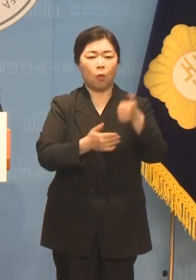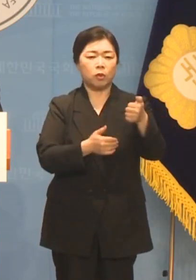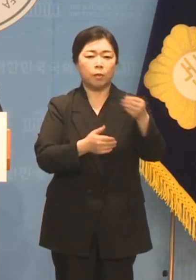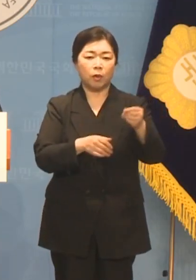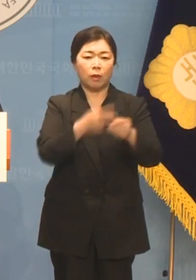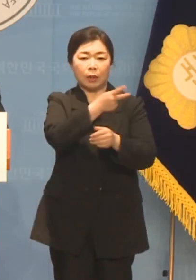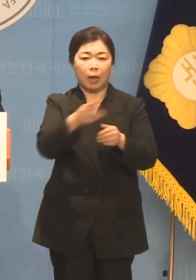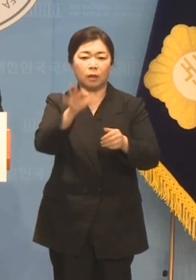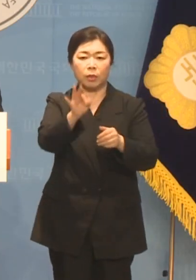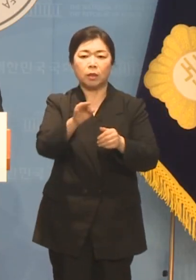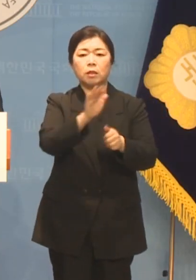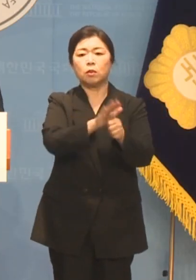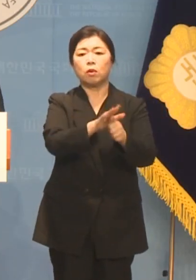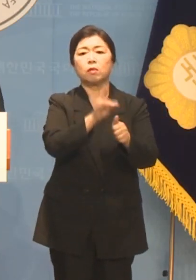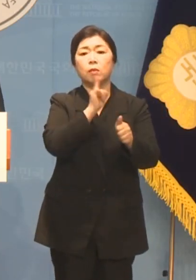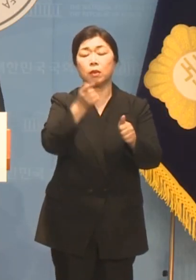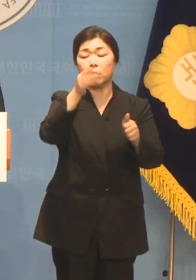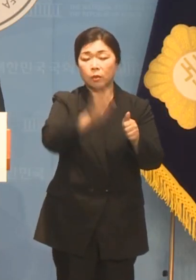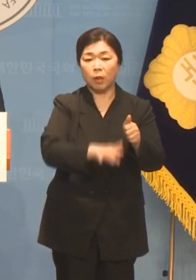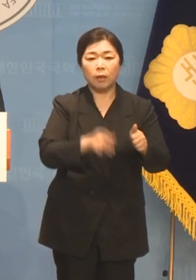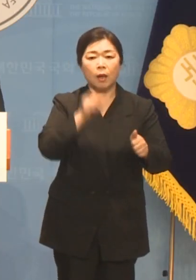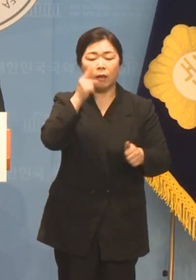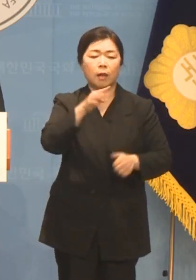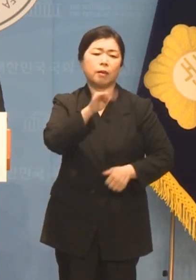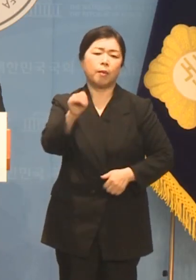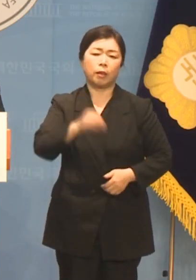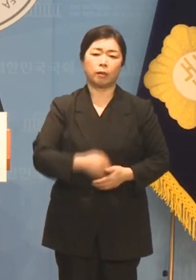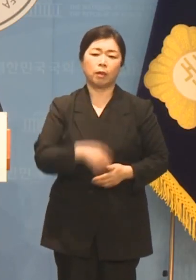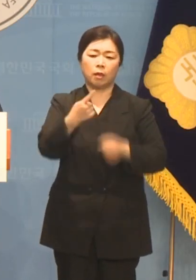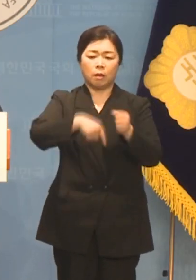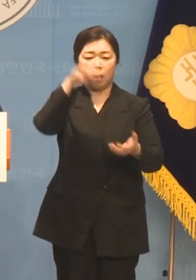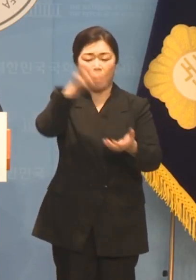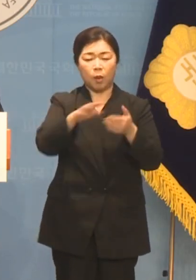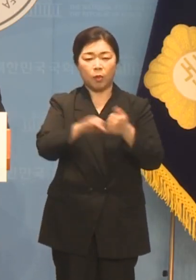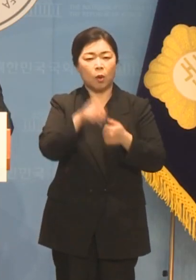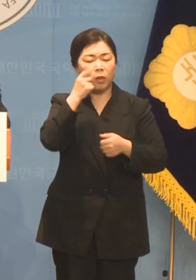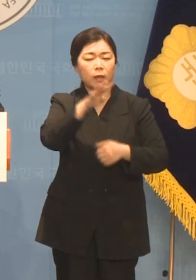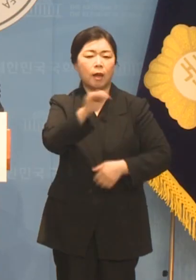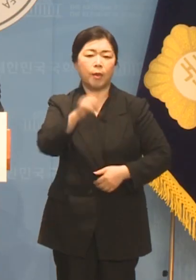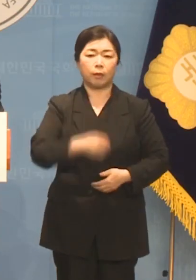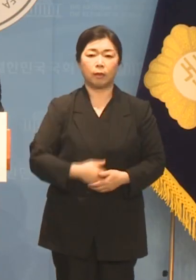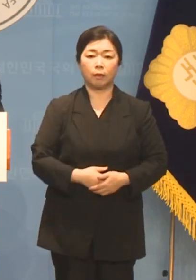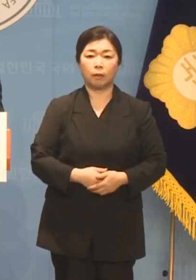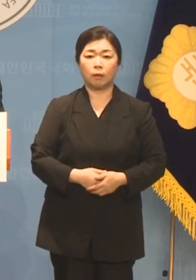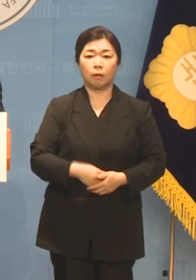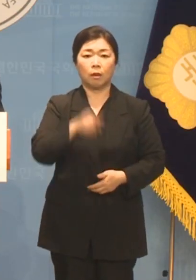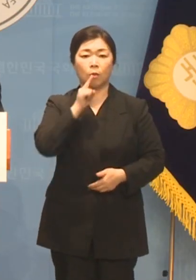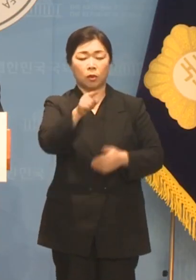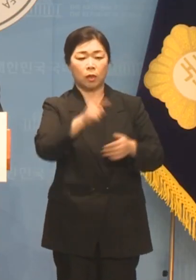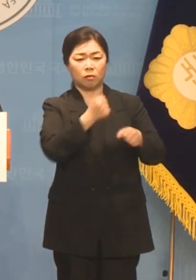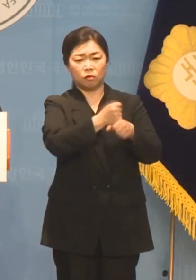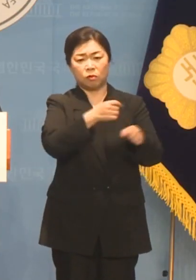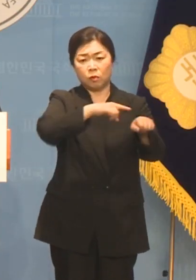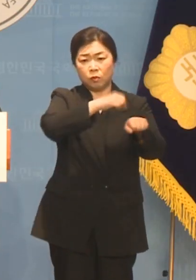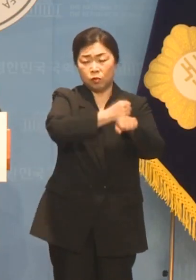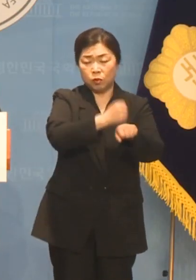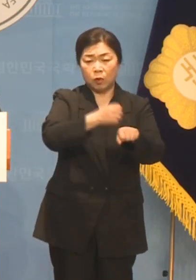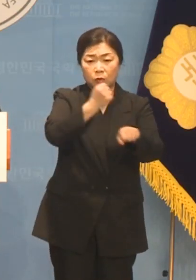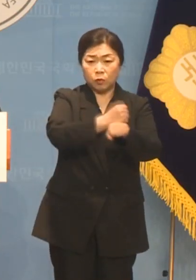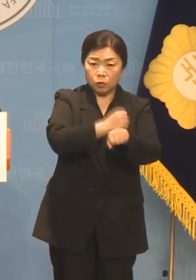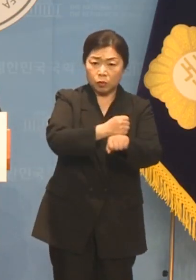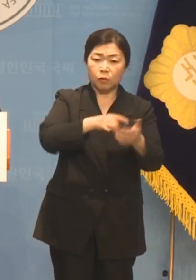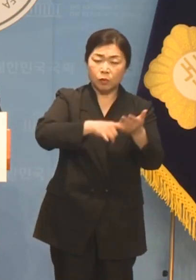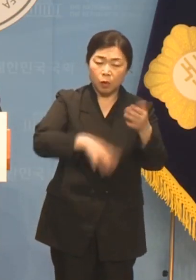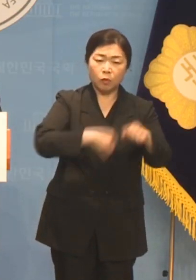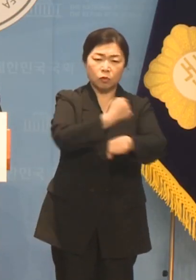합니다. 그래봤자 월 4만 원밖에 되지 않습니다. 포장 주문 수수료까지 떠안아야 하는 자영업자에게 얼마나